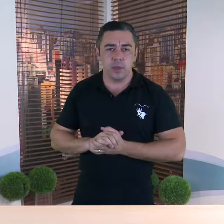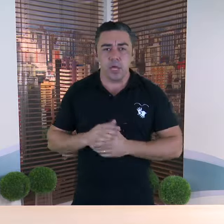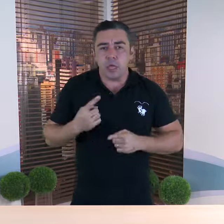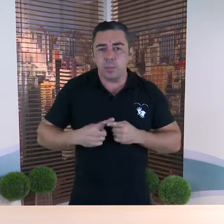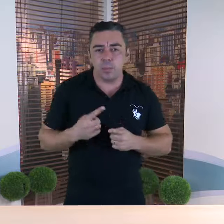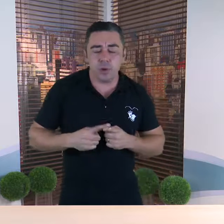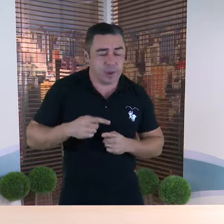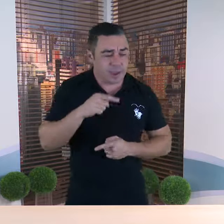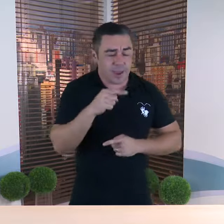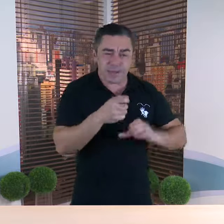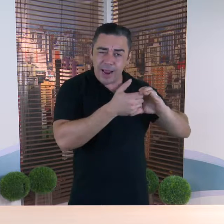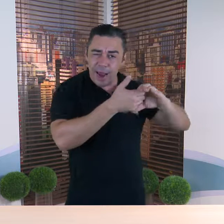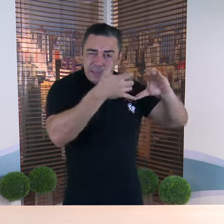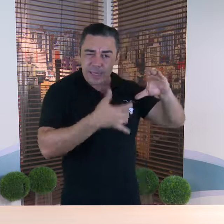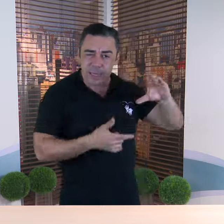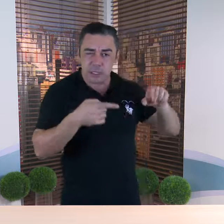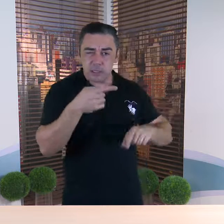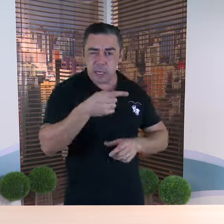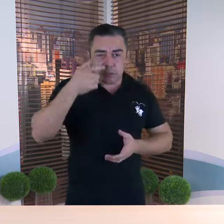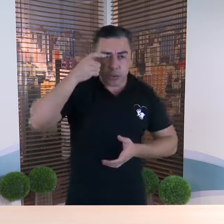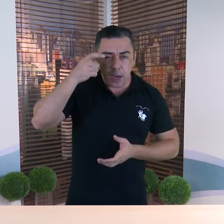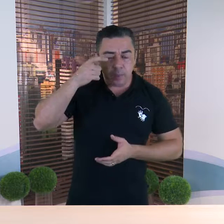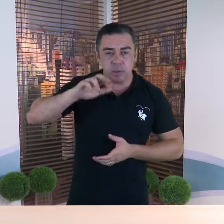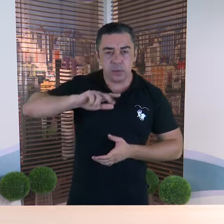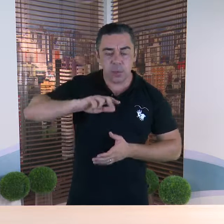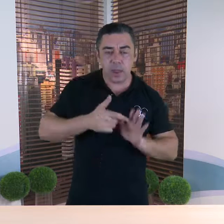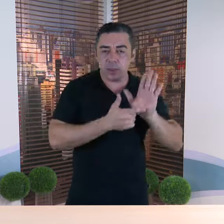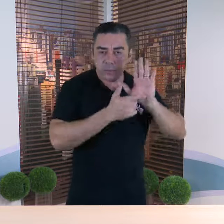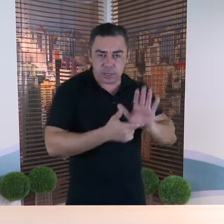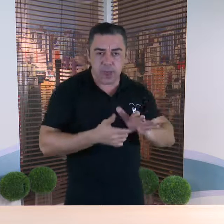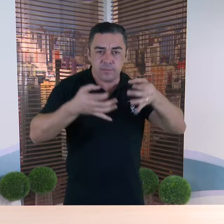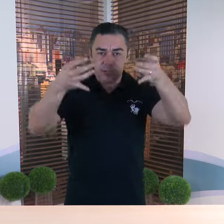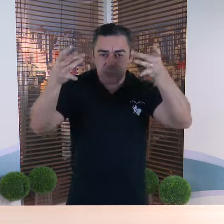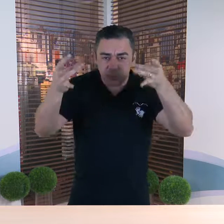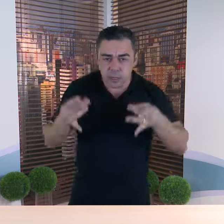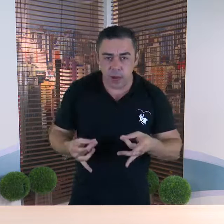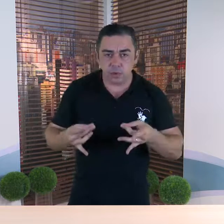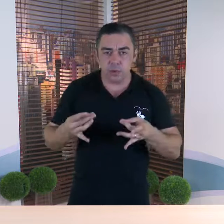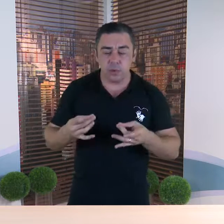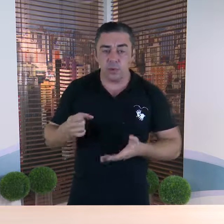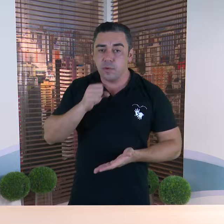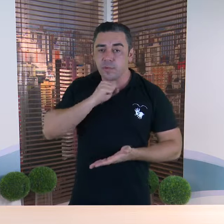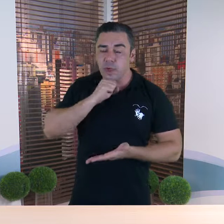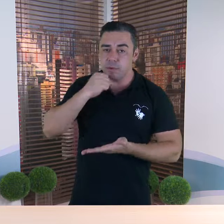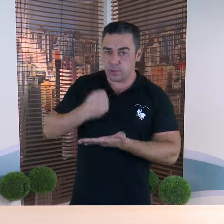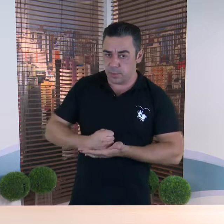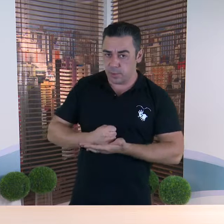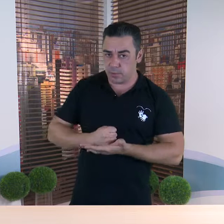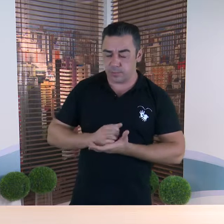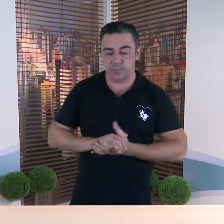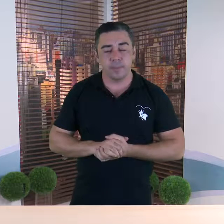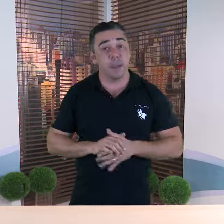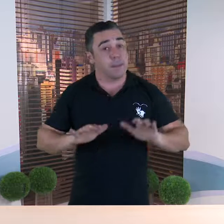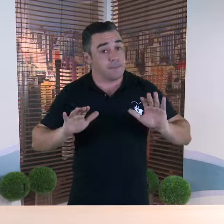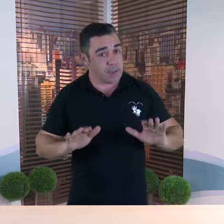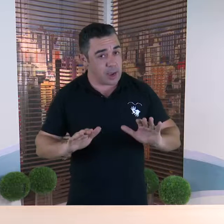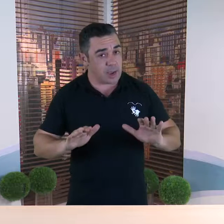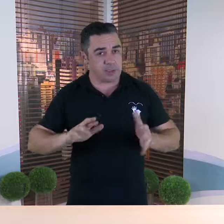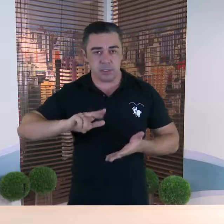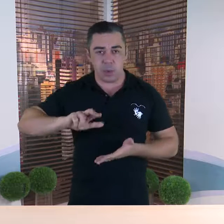personificada e porque o caráter de Satanás não é tão explicitado no Antigo Testamento. Todavia, isso não deve